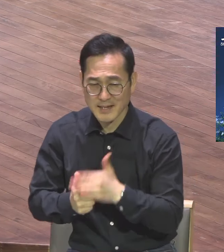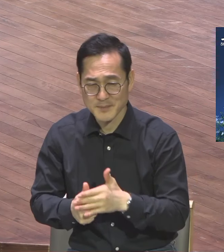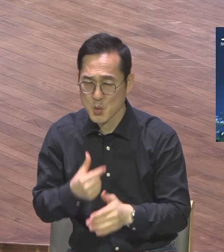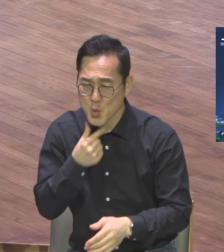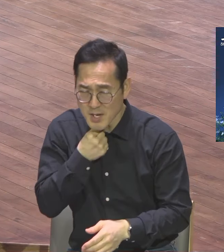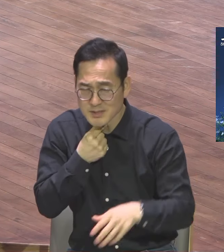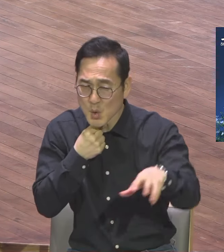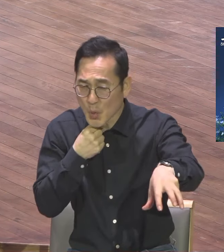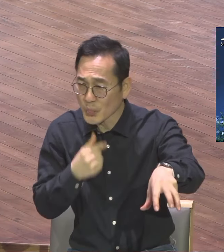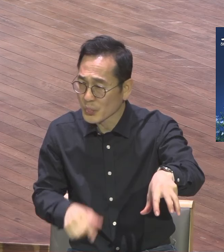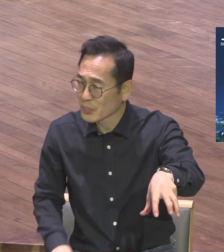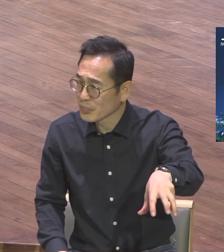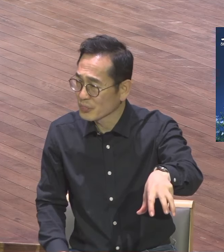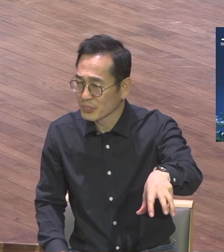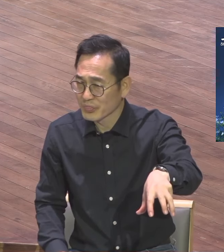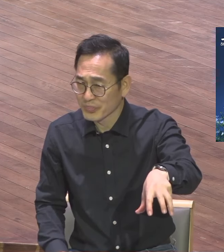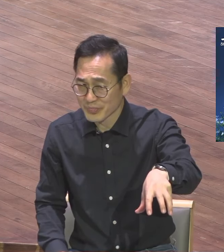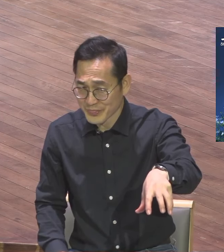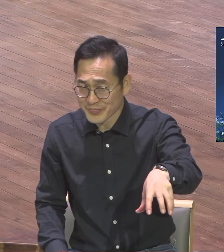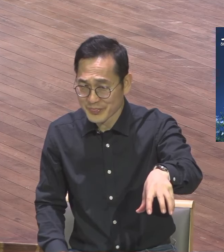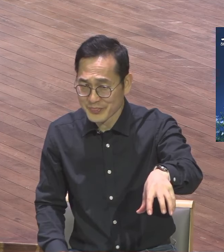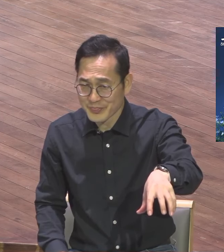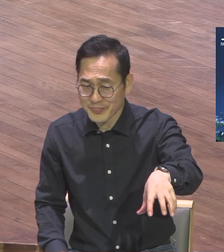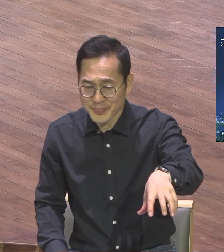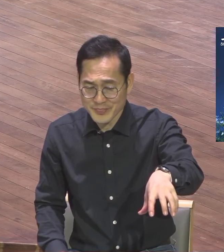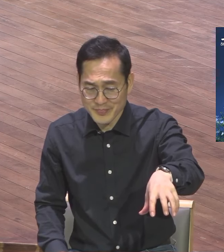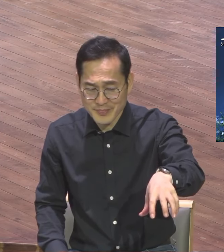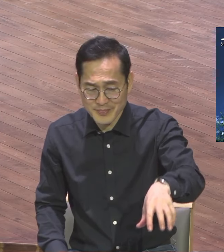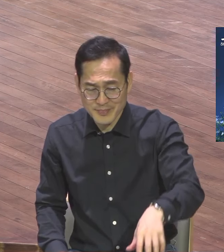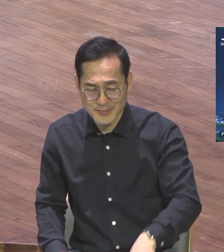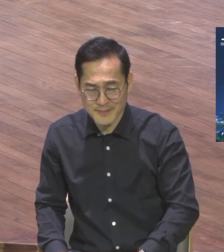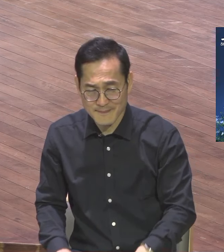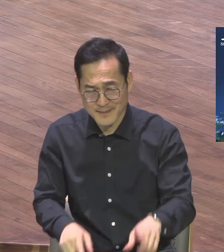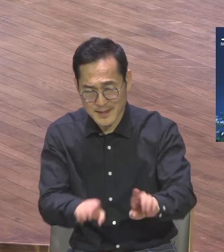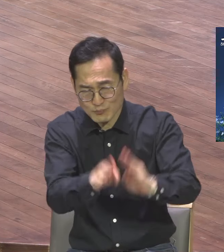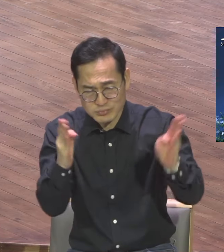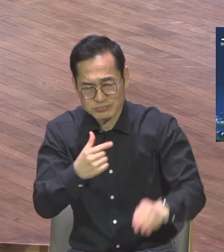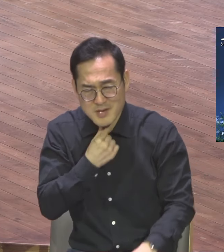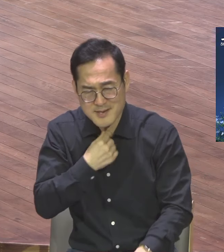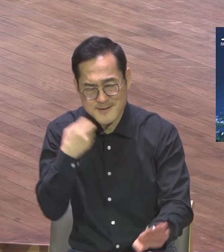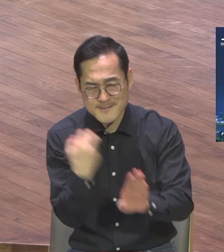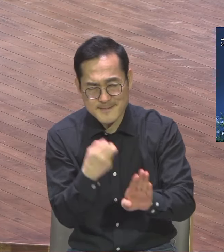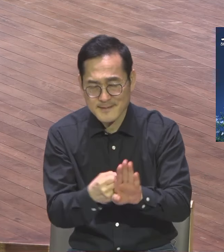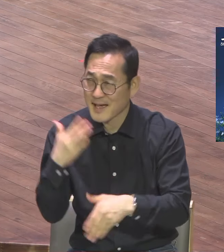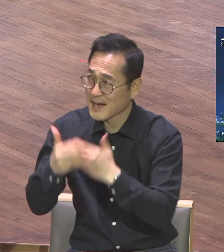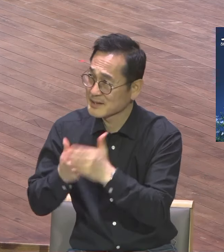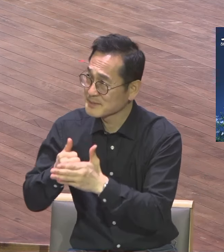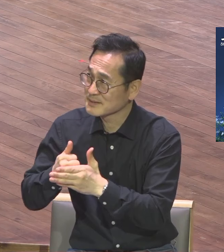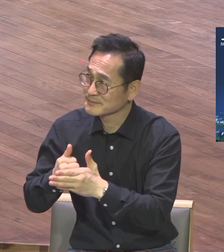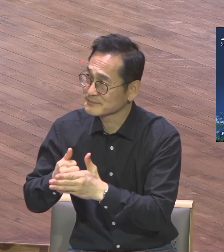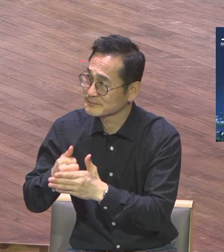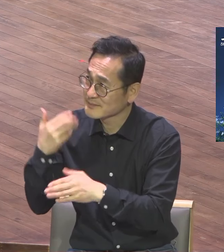안 가본 그 오지, 어떻게 하든 어떤 어려움이 있더라도 그 하나님께서 문을 열어주시면 가야 합니다.